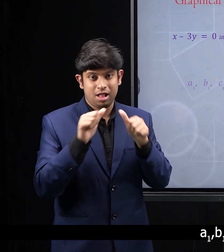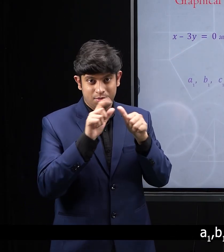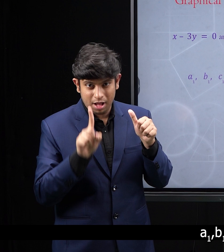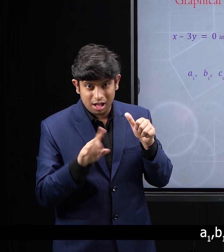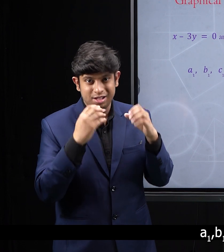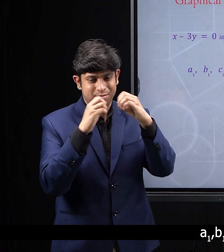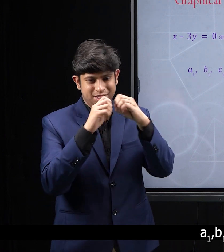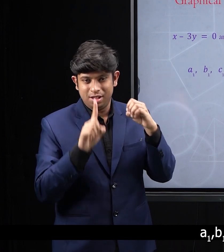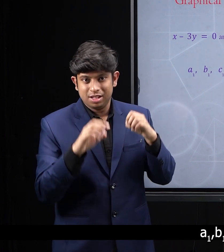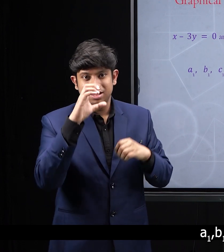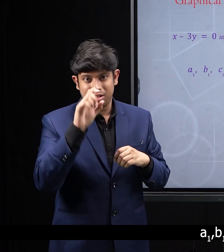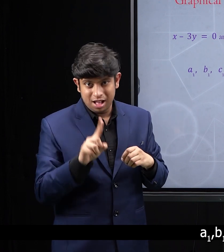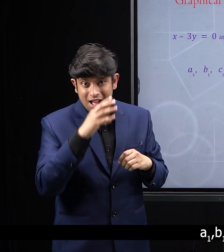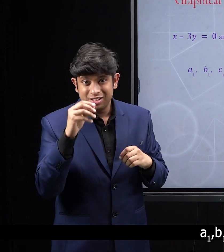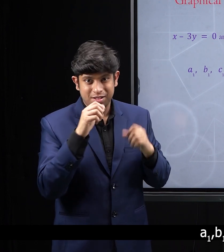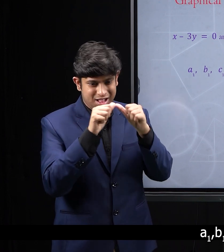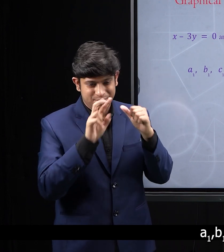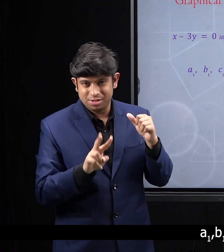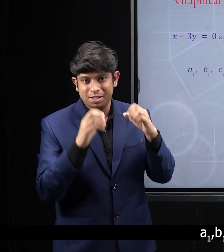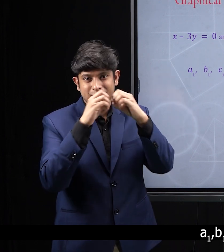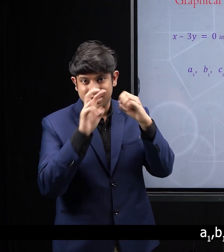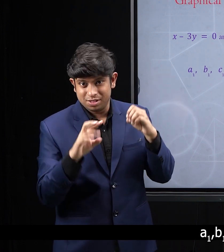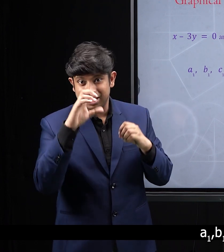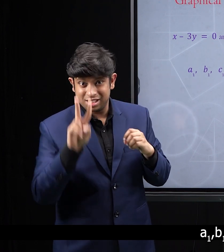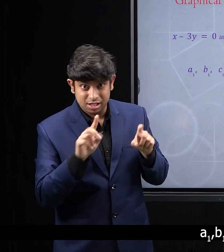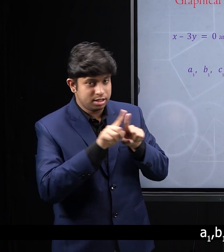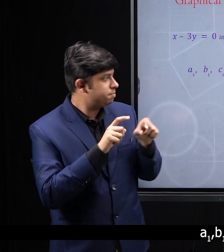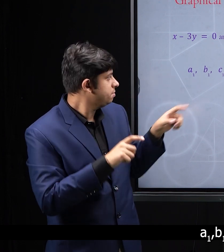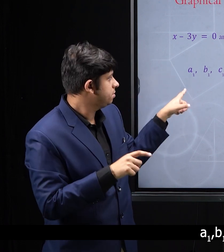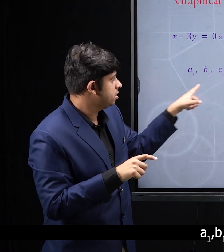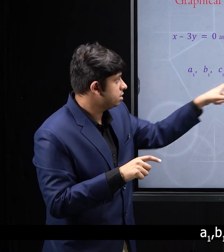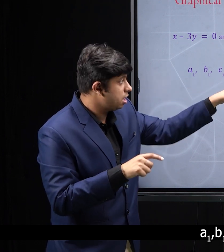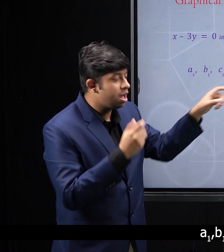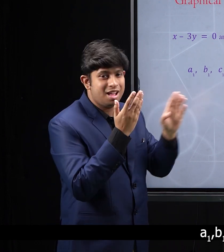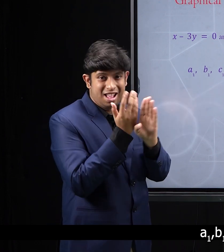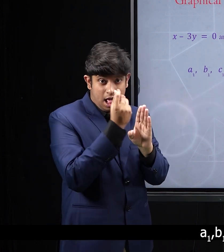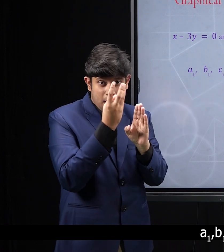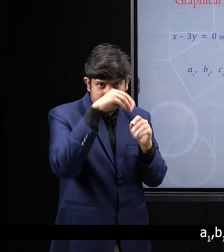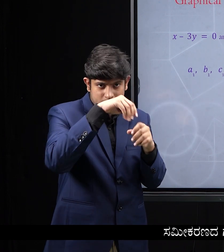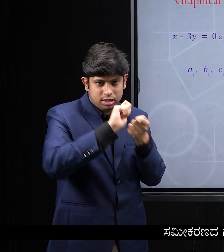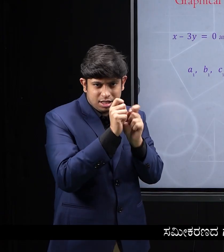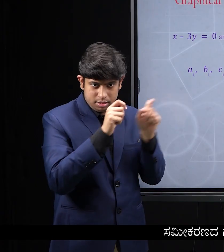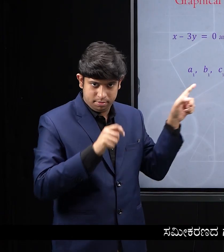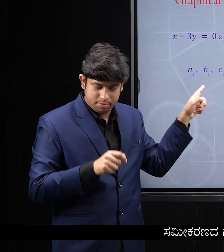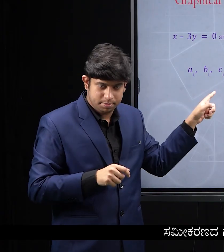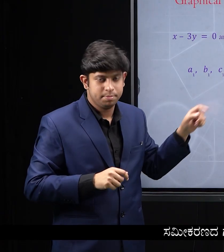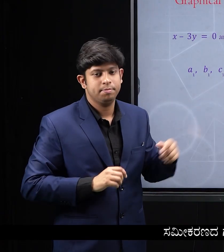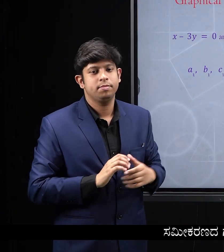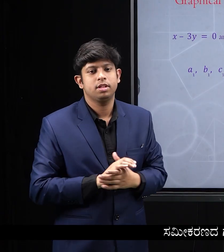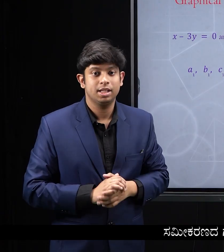A1, B1, C1 ಮತ್ತು A2, B2, C2 ಸಮೀಕರಣದ ಗುಣಾಂಕವನ್ನು